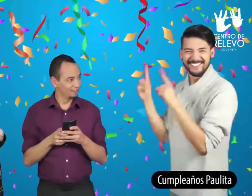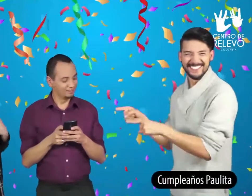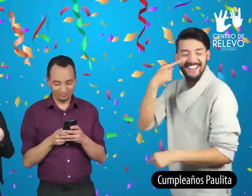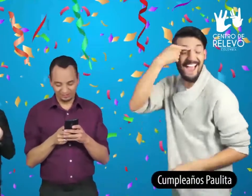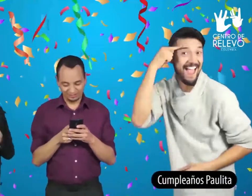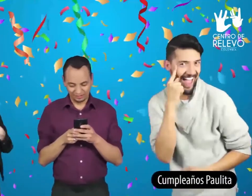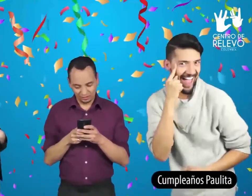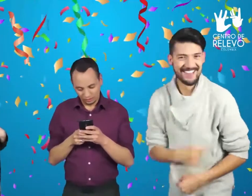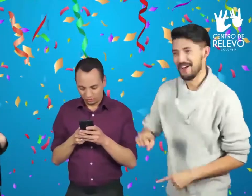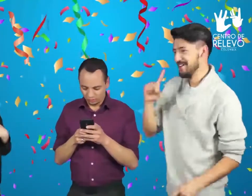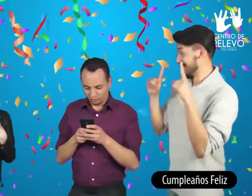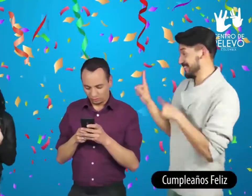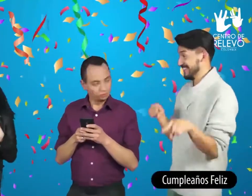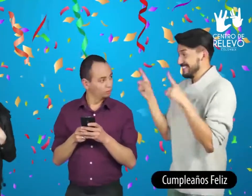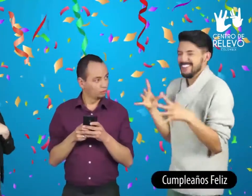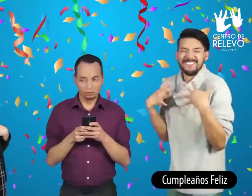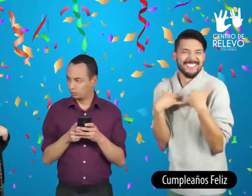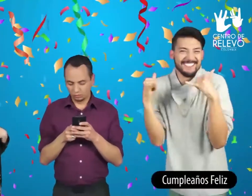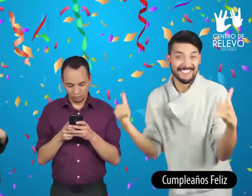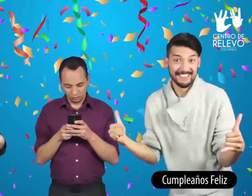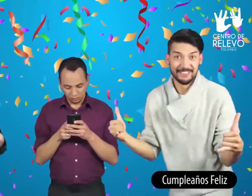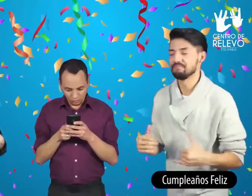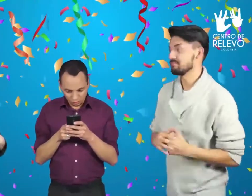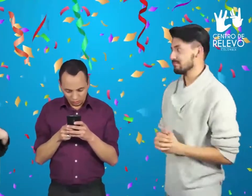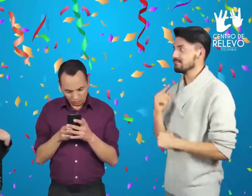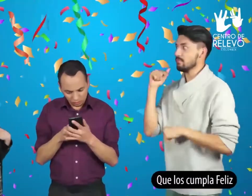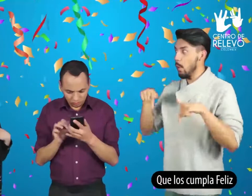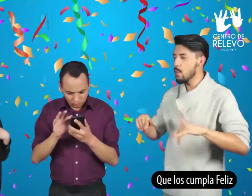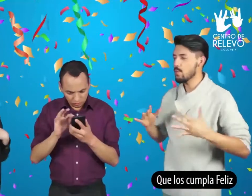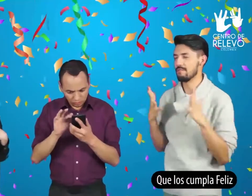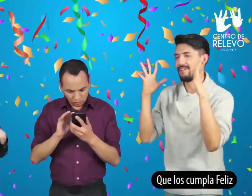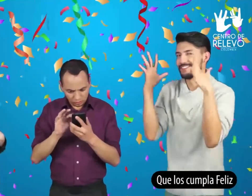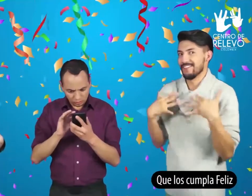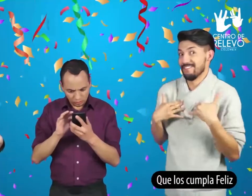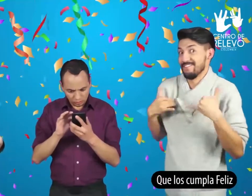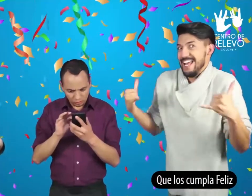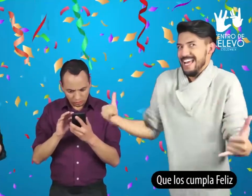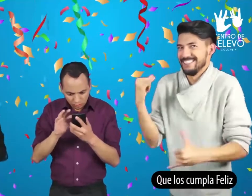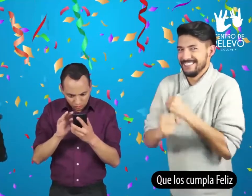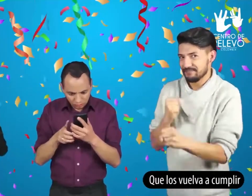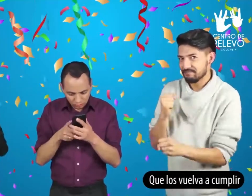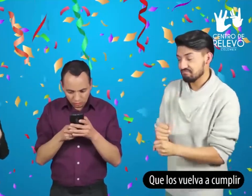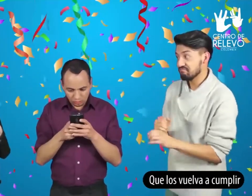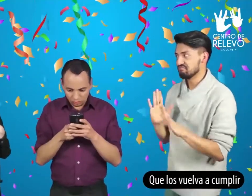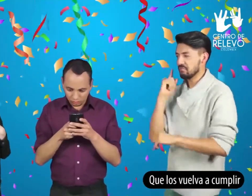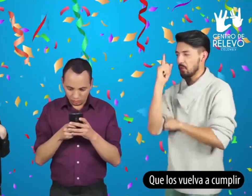Cumpleaños, Paulita. Cumpleaños feliz, que los cumpla feliz. Que los vuelva a